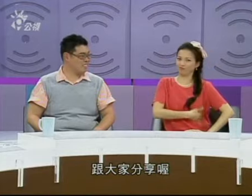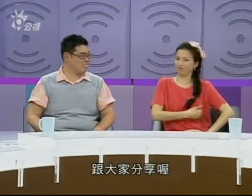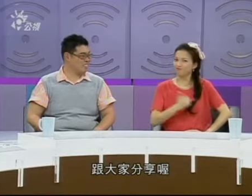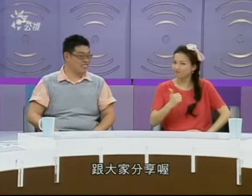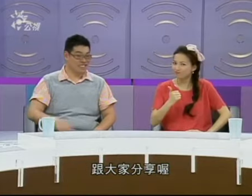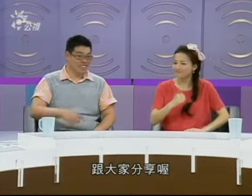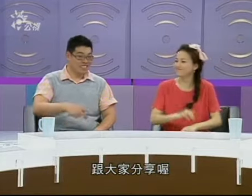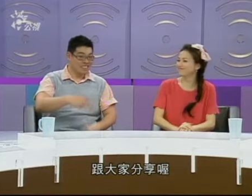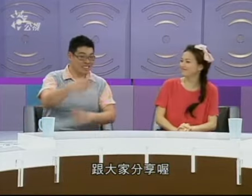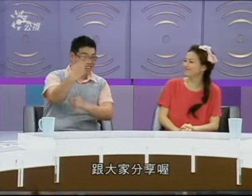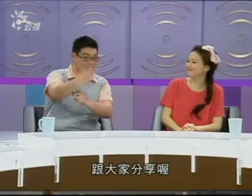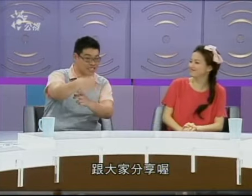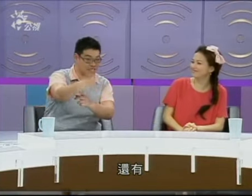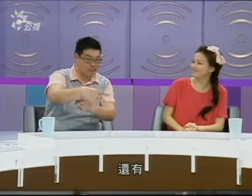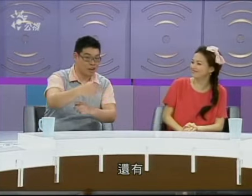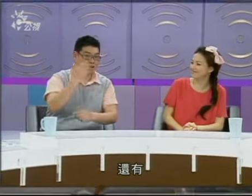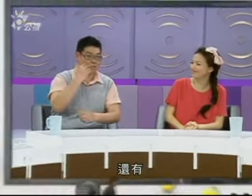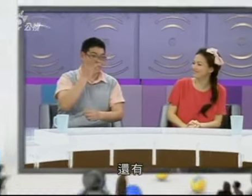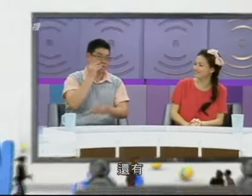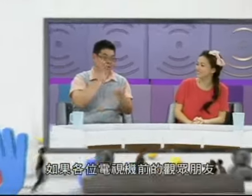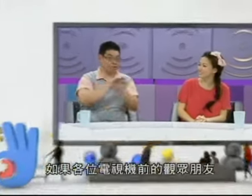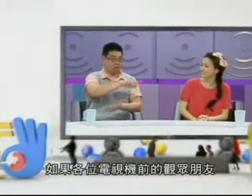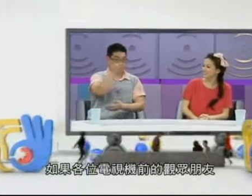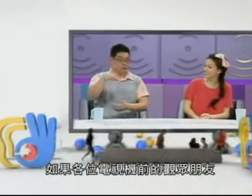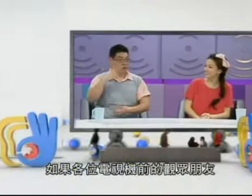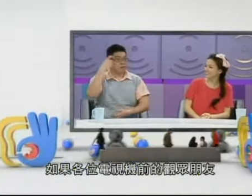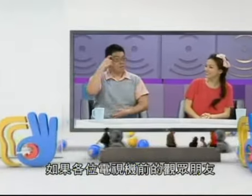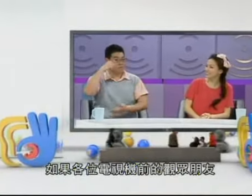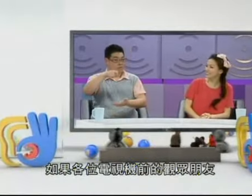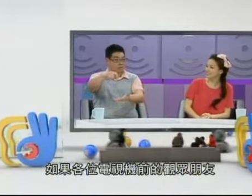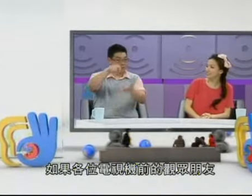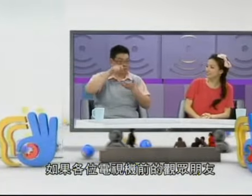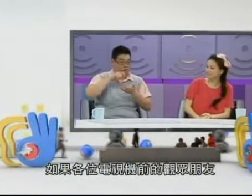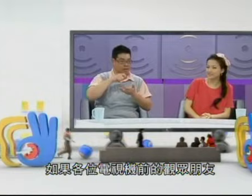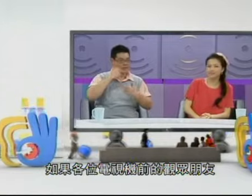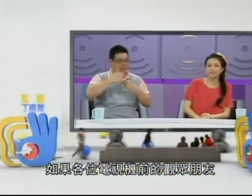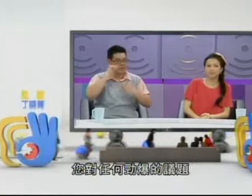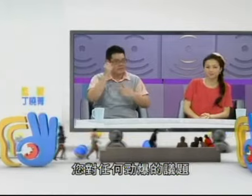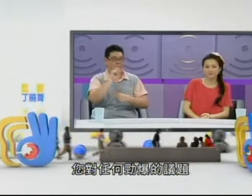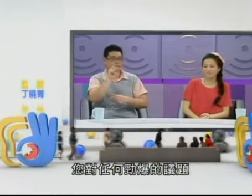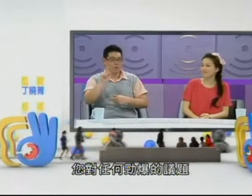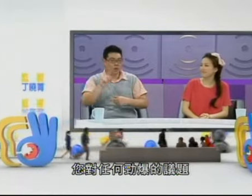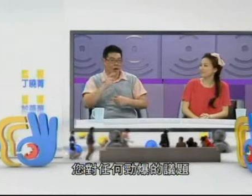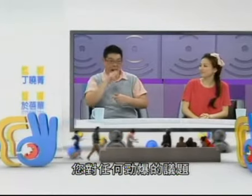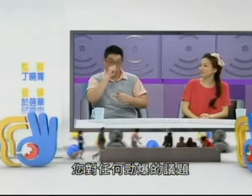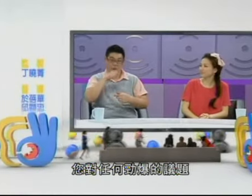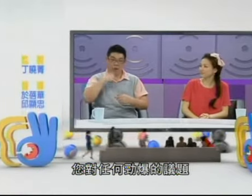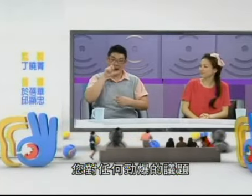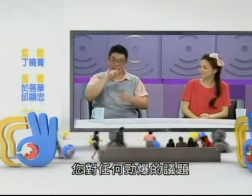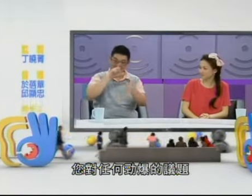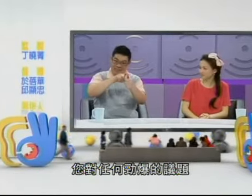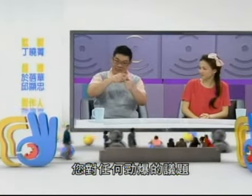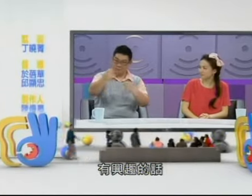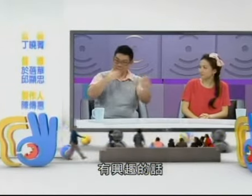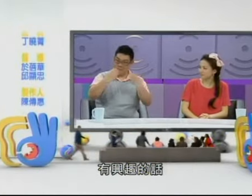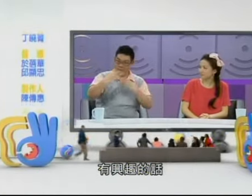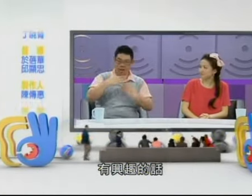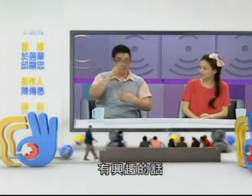分享哦还有啊如果各位电视机前的观众朋友您对任何劲爆的议题有兴趣的话呢